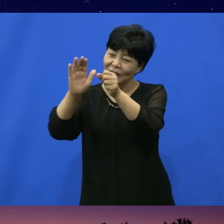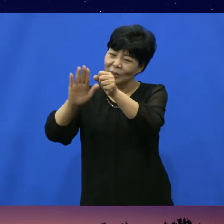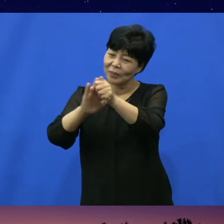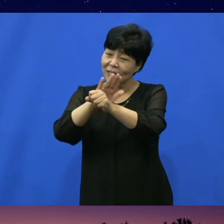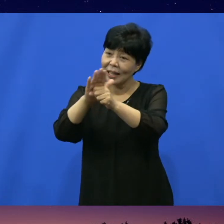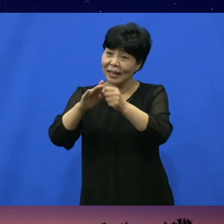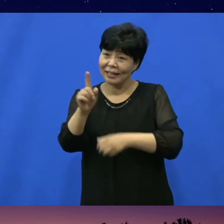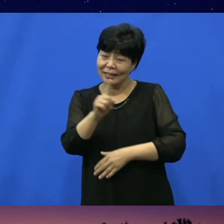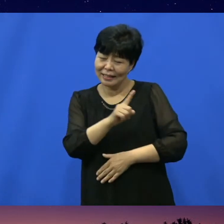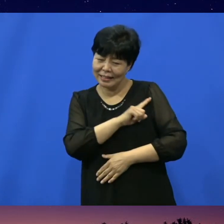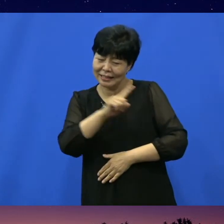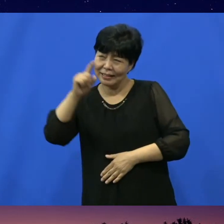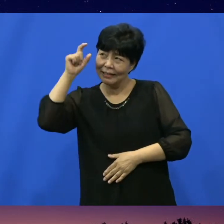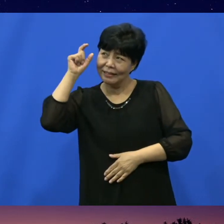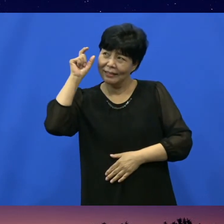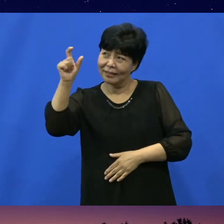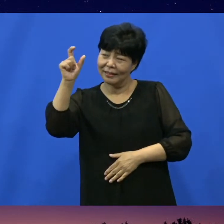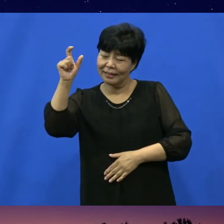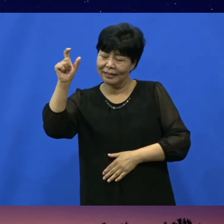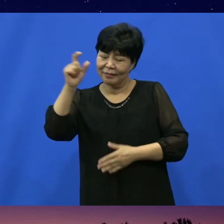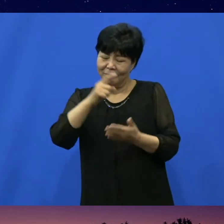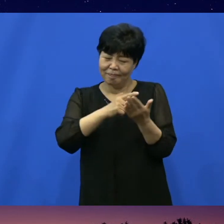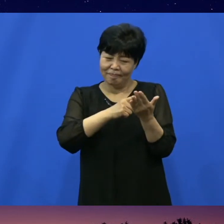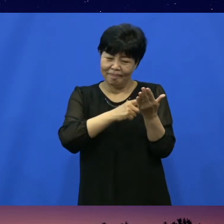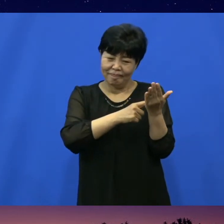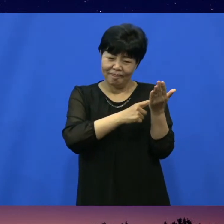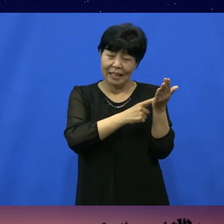가장 강력하게 드러난 게 십자가 사건.